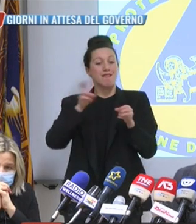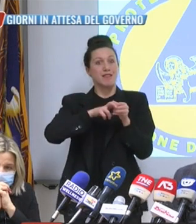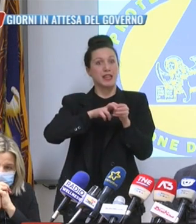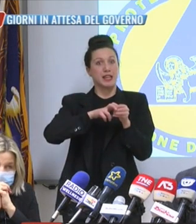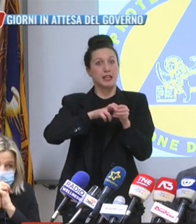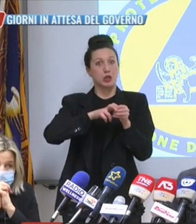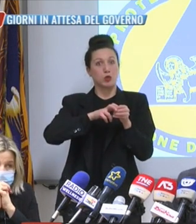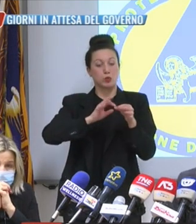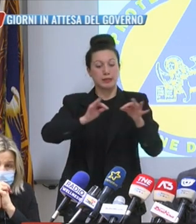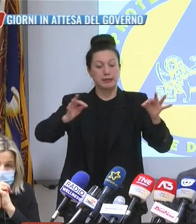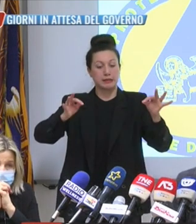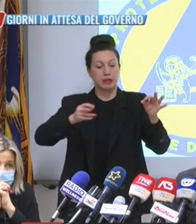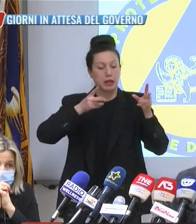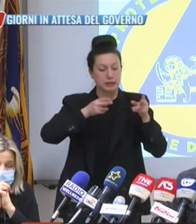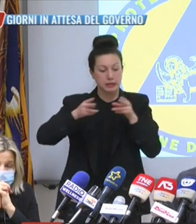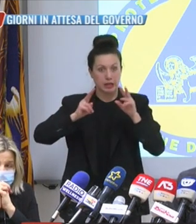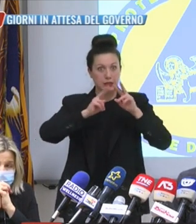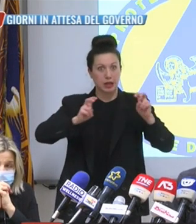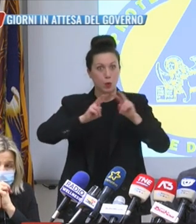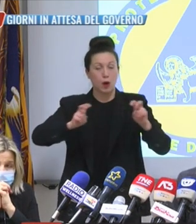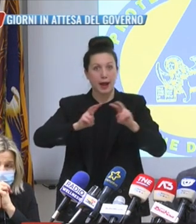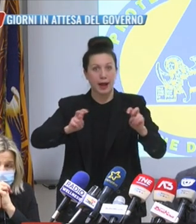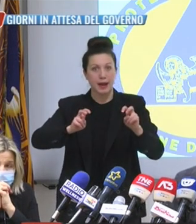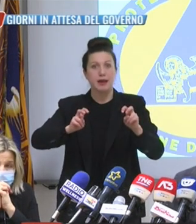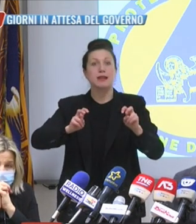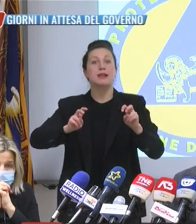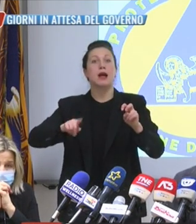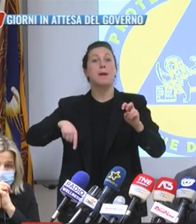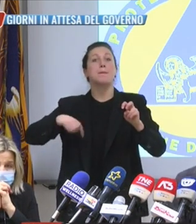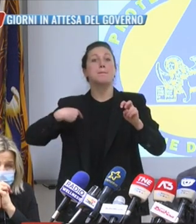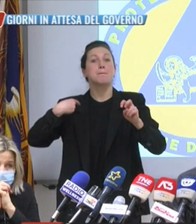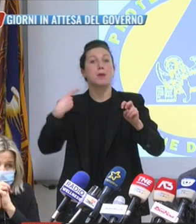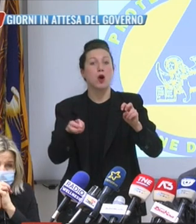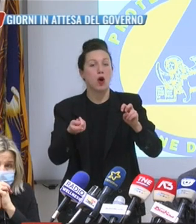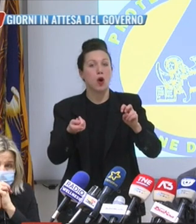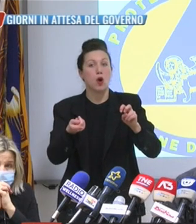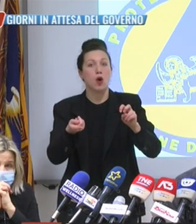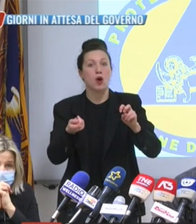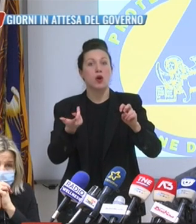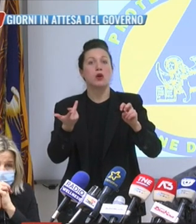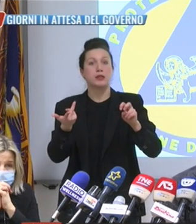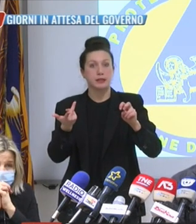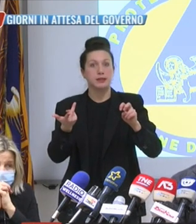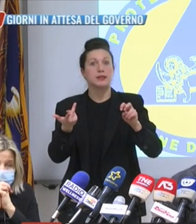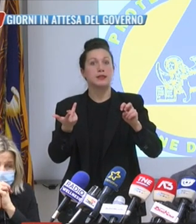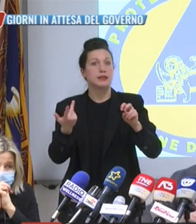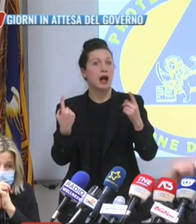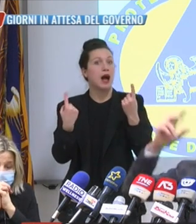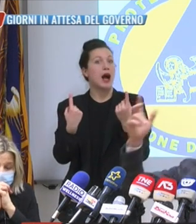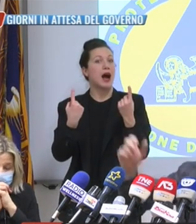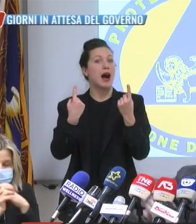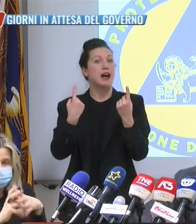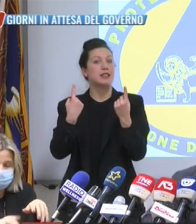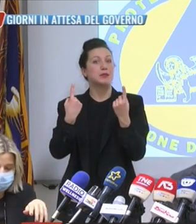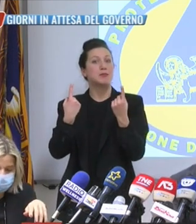è veramente bassa la sequenziazione caricata sul database. Magari qualcuno ha le sequenziazioni, ma magari aspetta di pubblicare perché